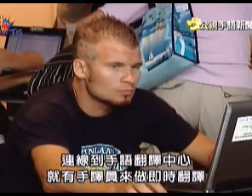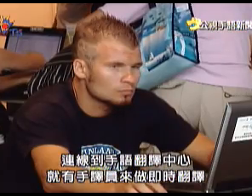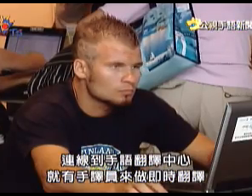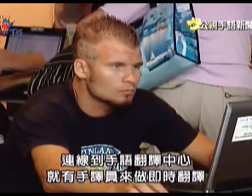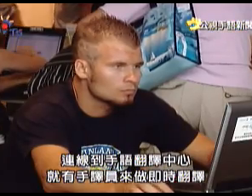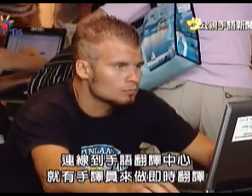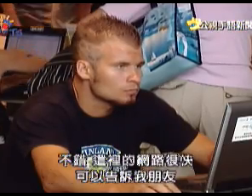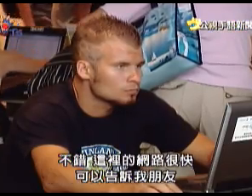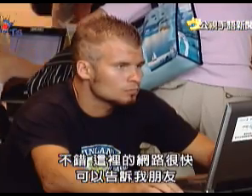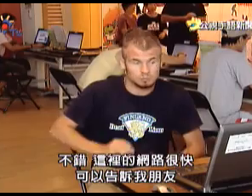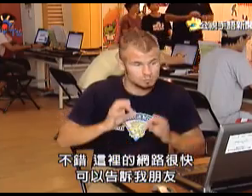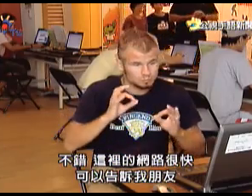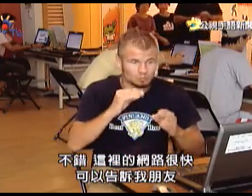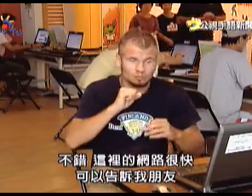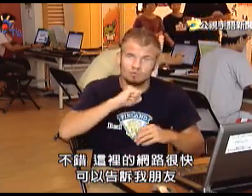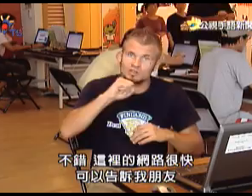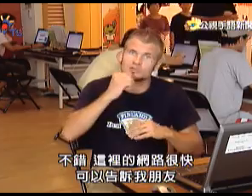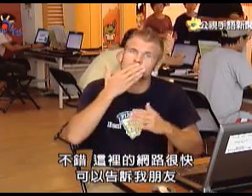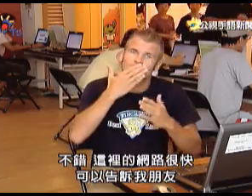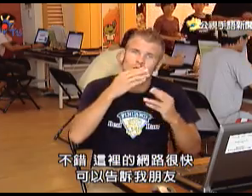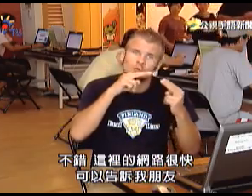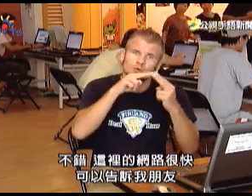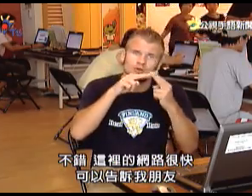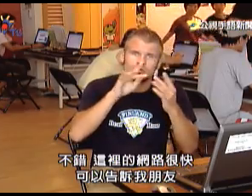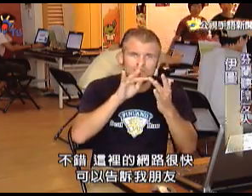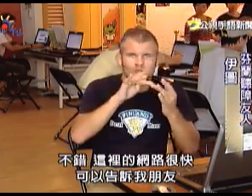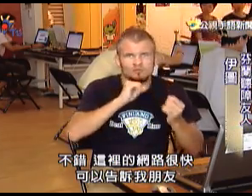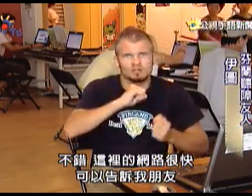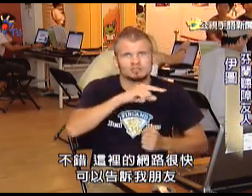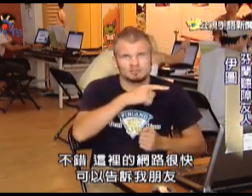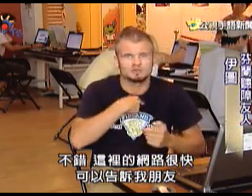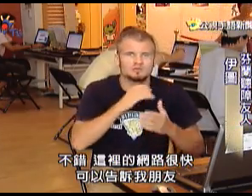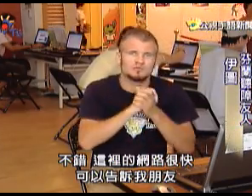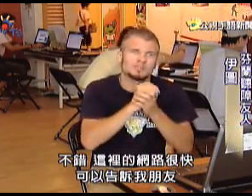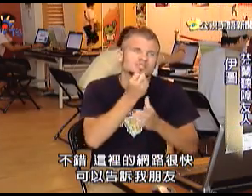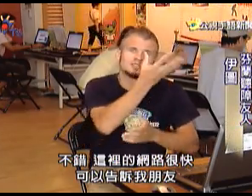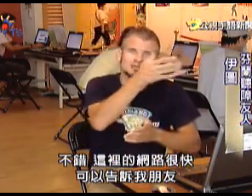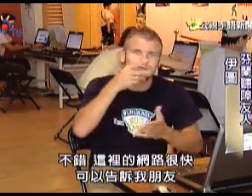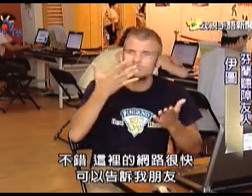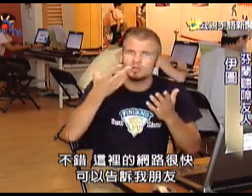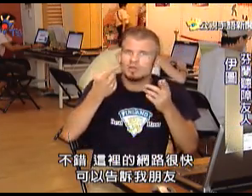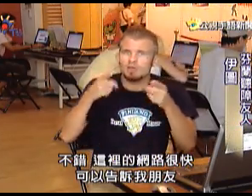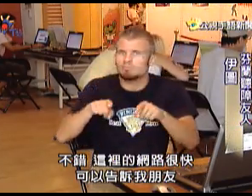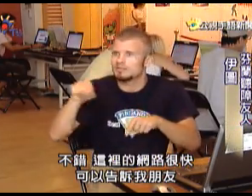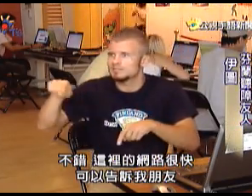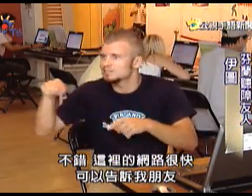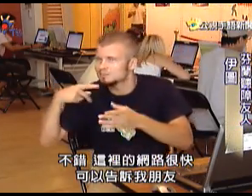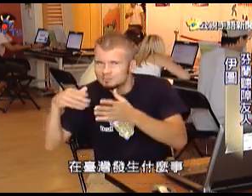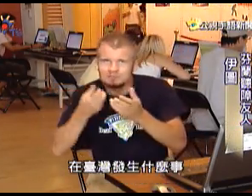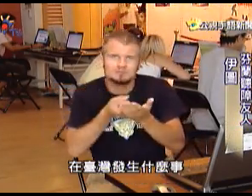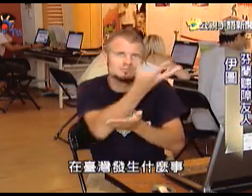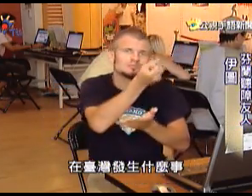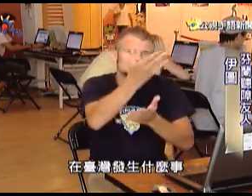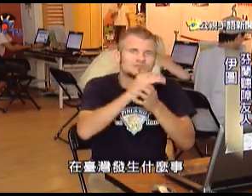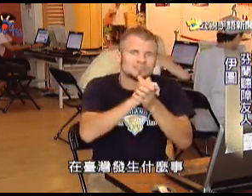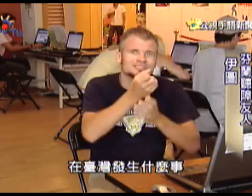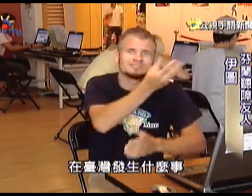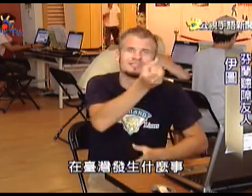翻译。 不错，这里的网路很快，我可以告诉我朋友在台湾发生什